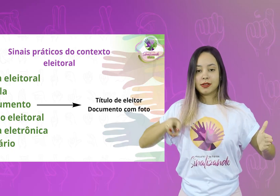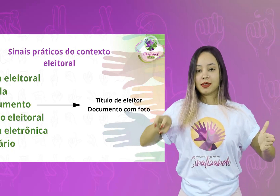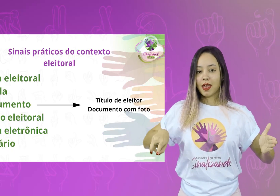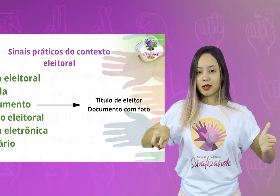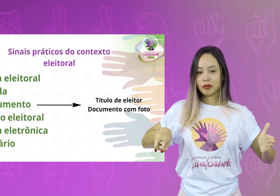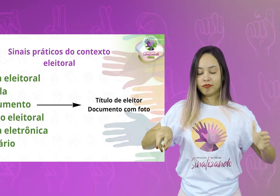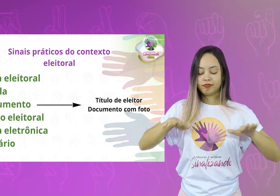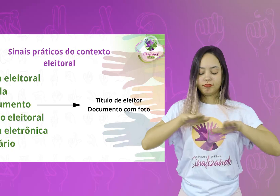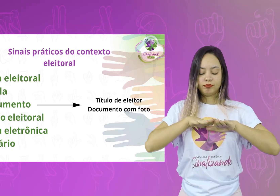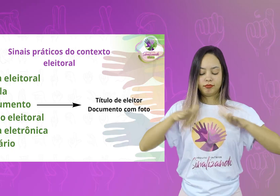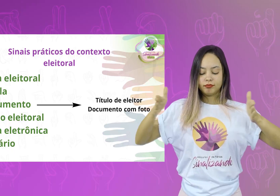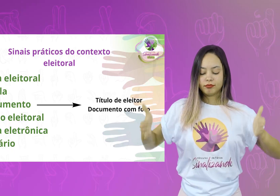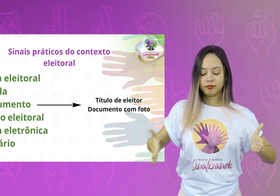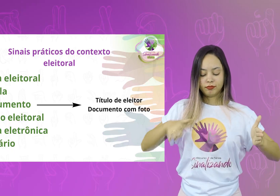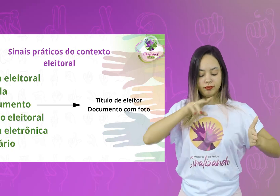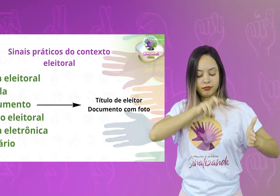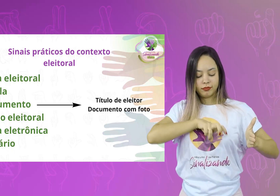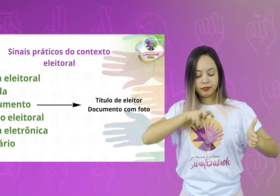Mesário.